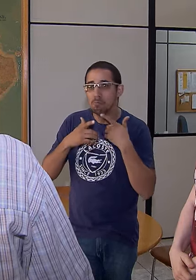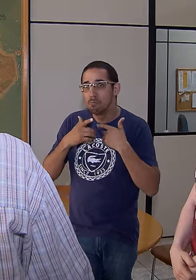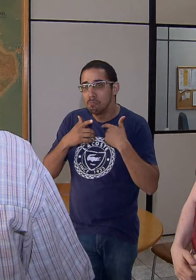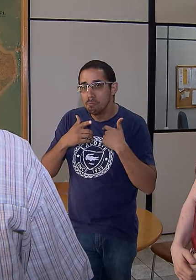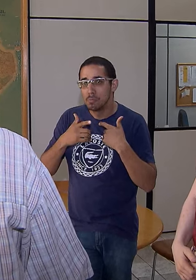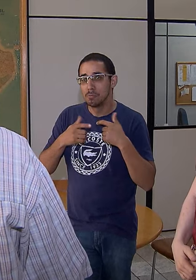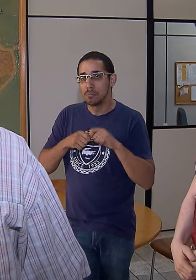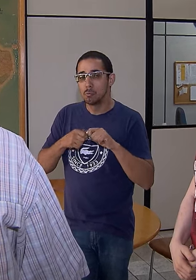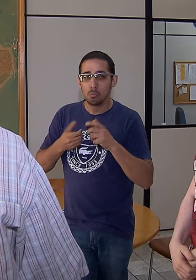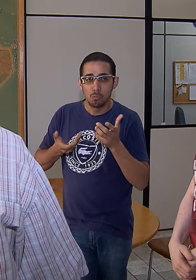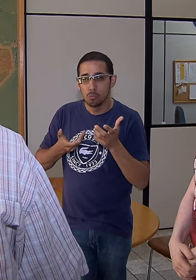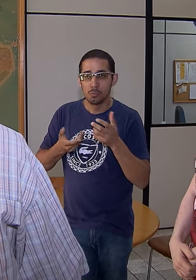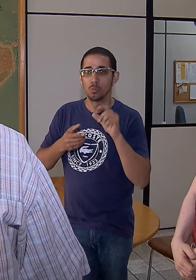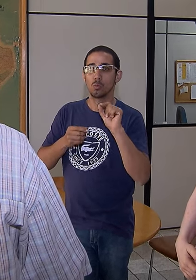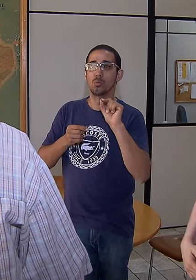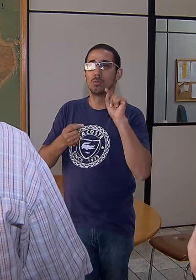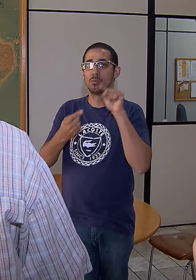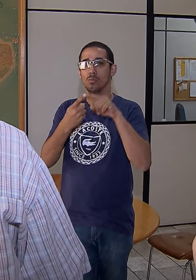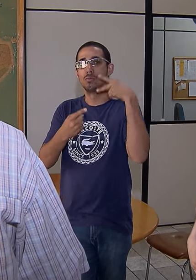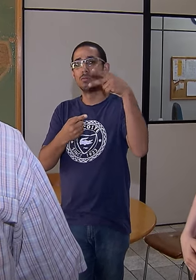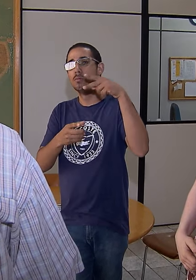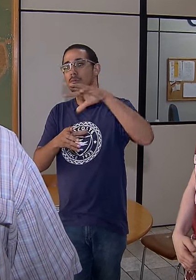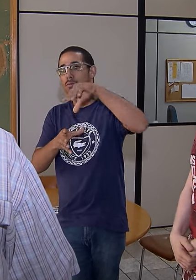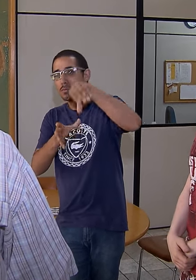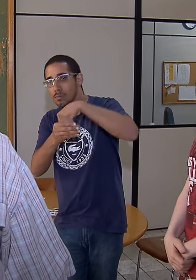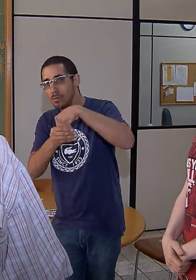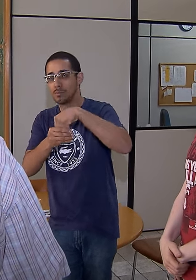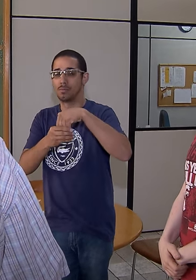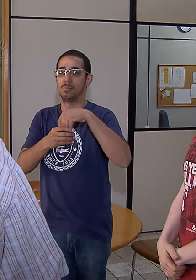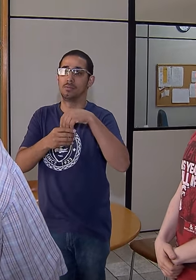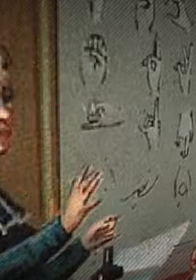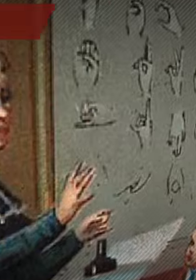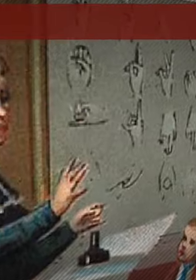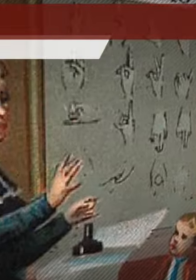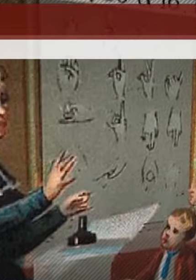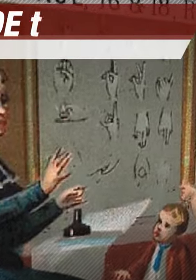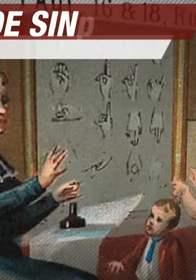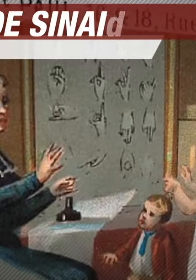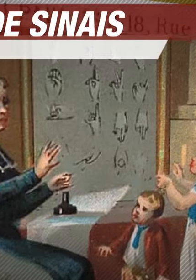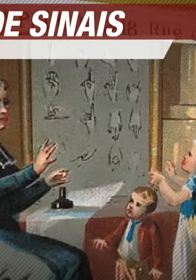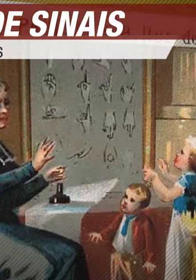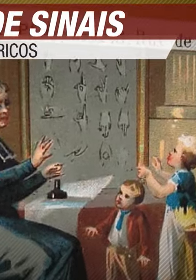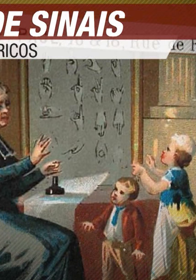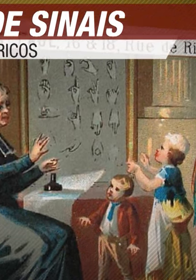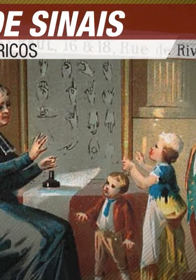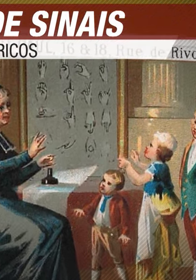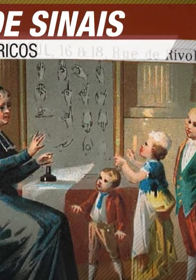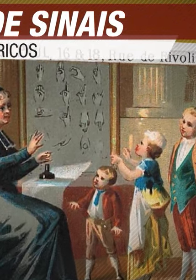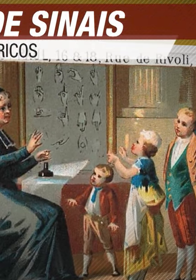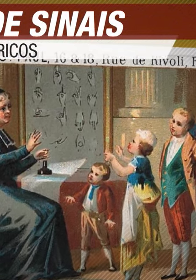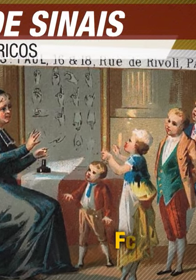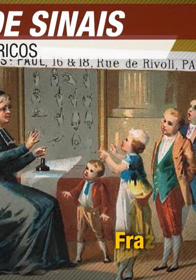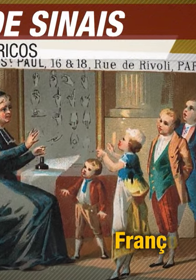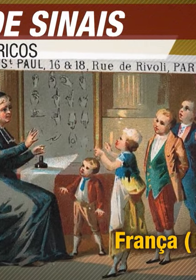auditivos interagem, conversam entre si e com outras pessoas. O primeiro registro histórico em língua de sinais foi na França